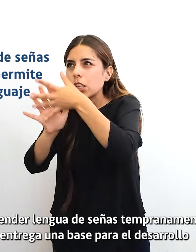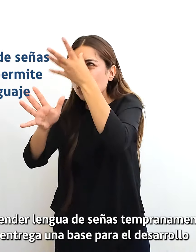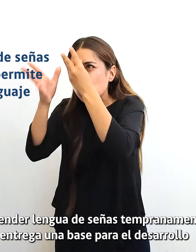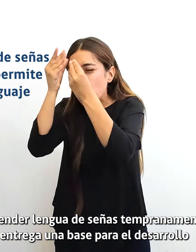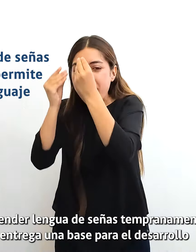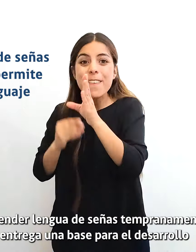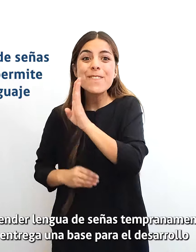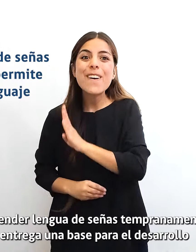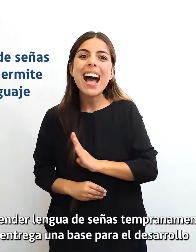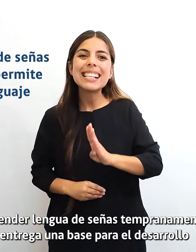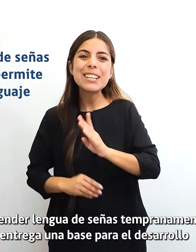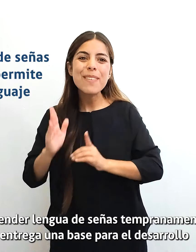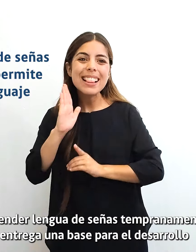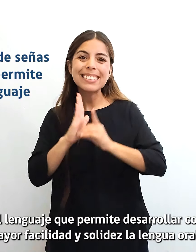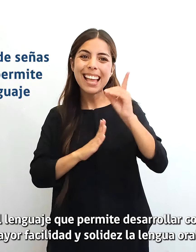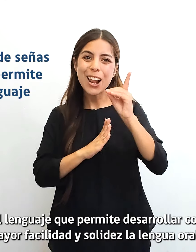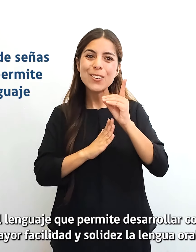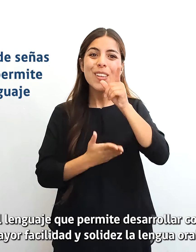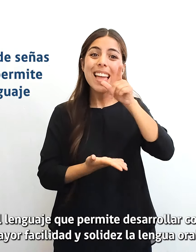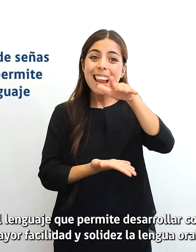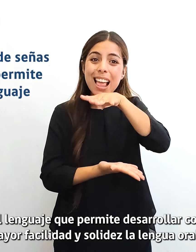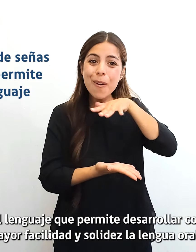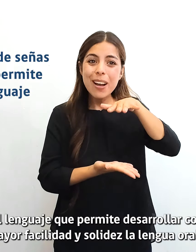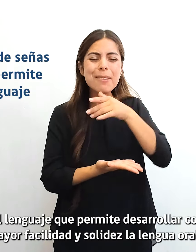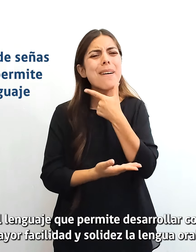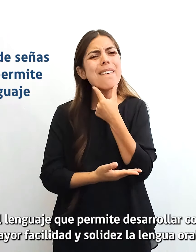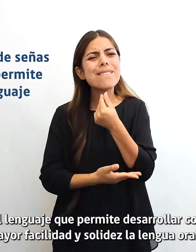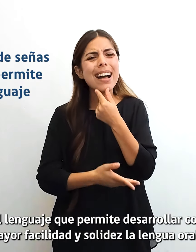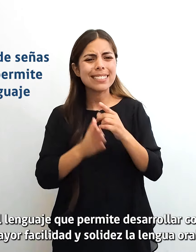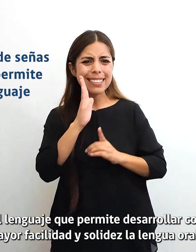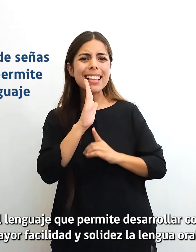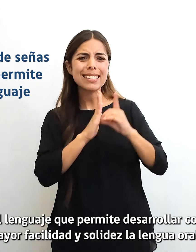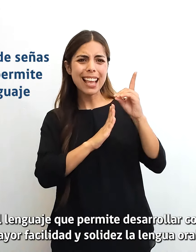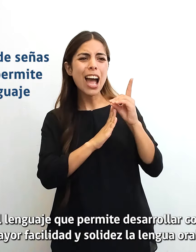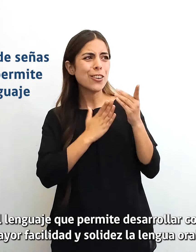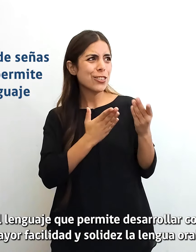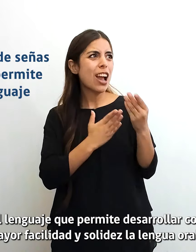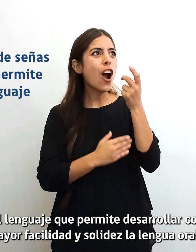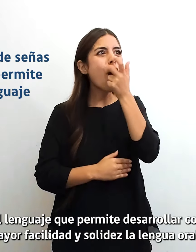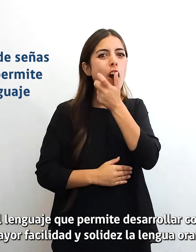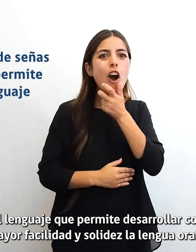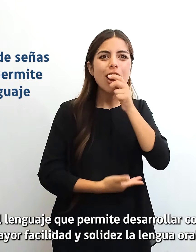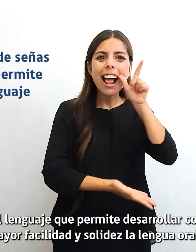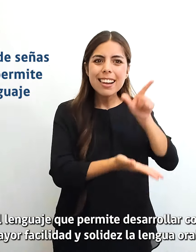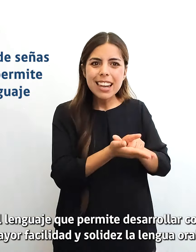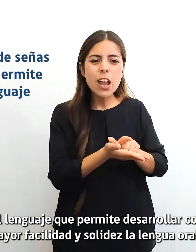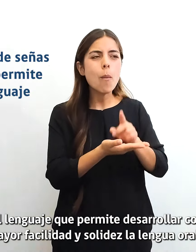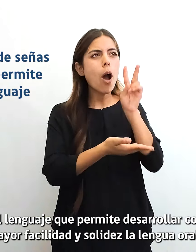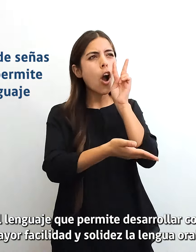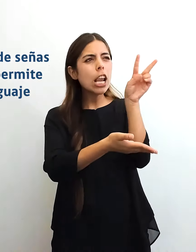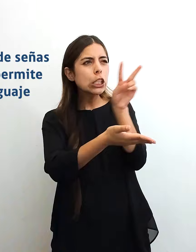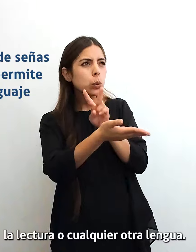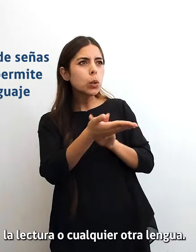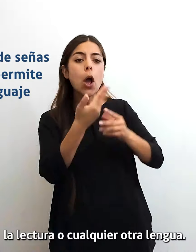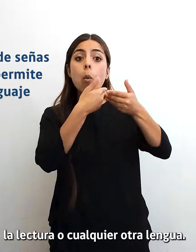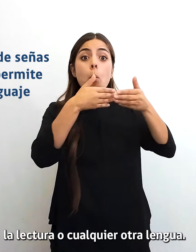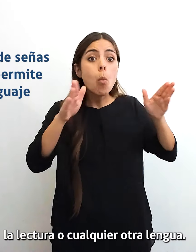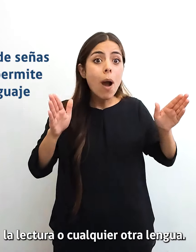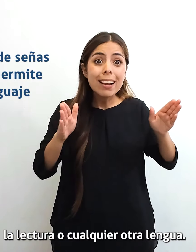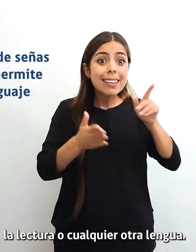entrega una base para el desarrollo del lenguaje que permite desarrollar con mayor facilidad y solidez la lengua oral, la lectura o cualquier